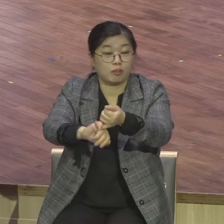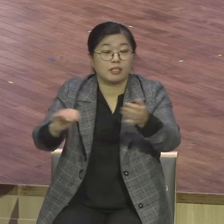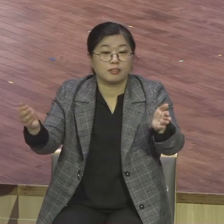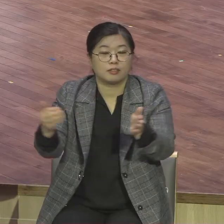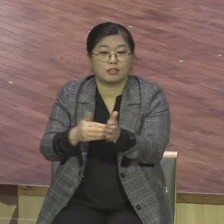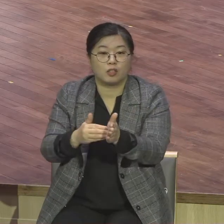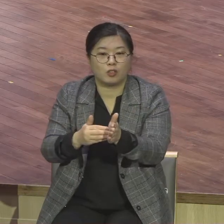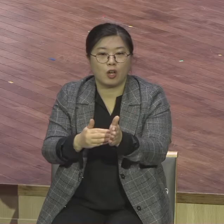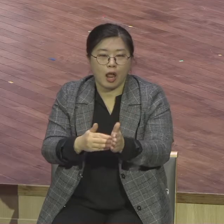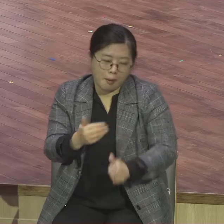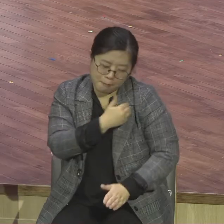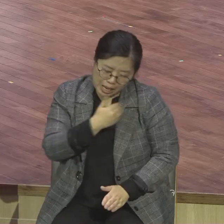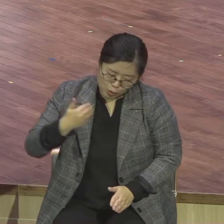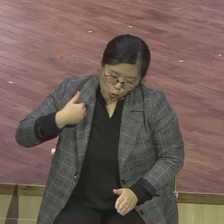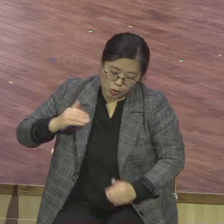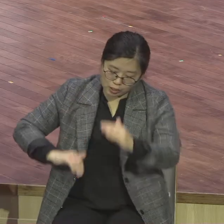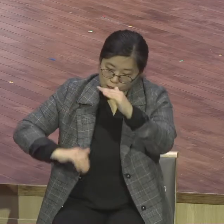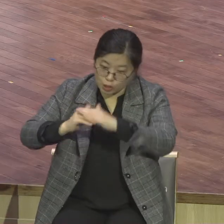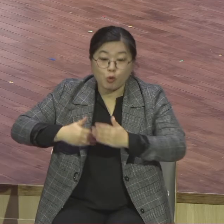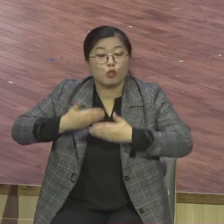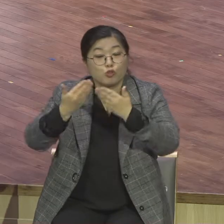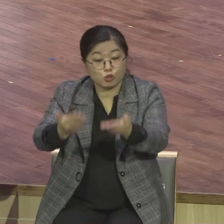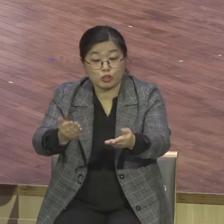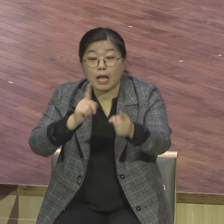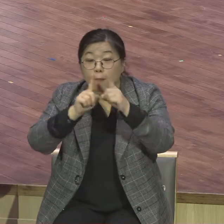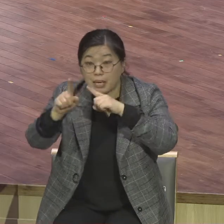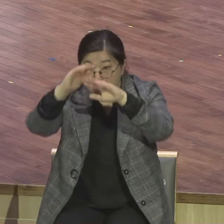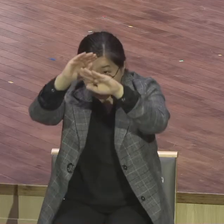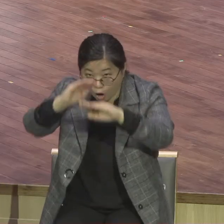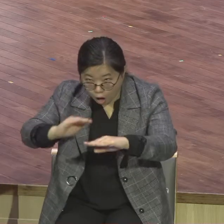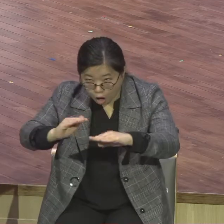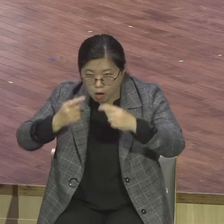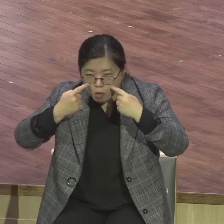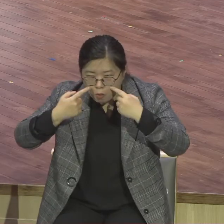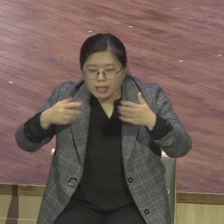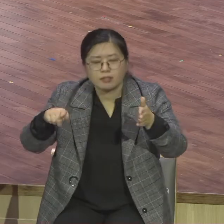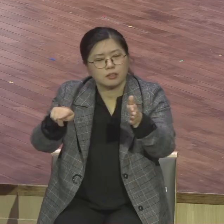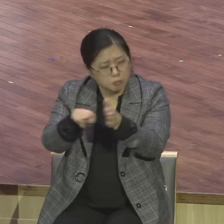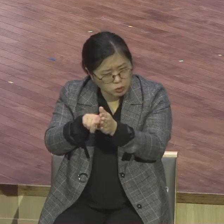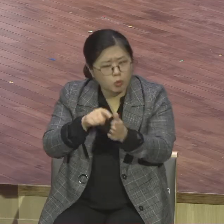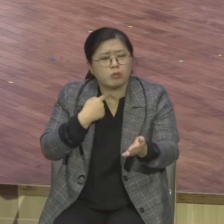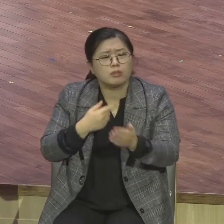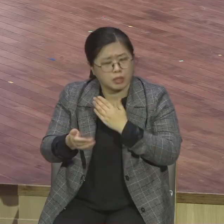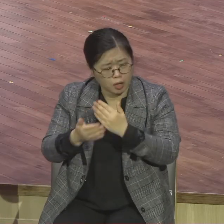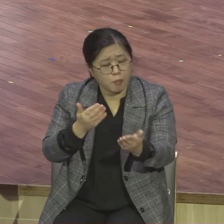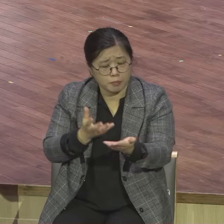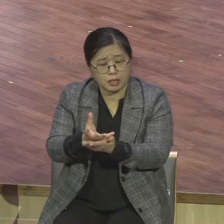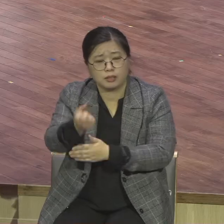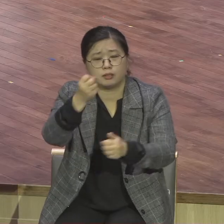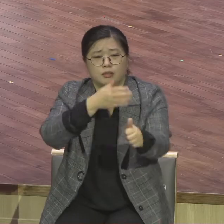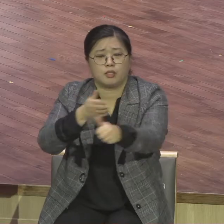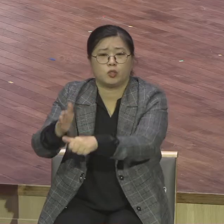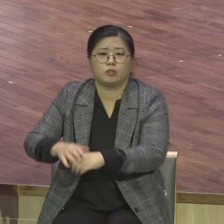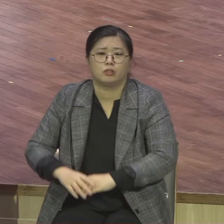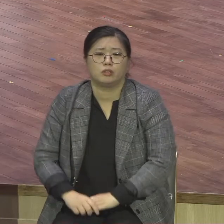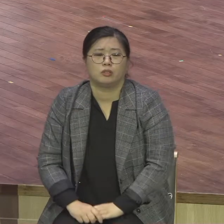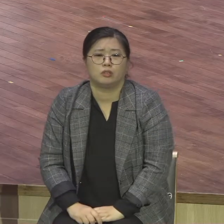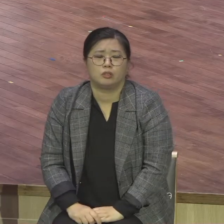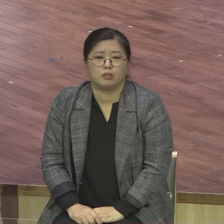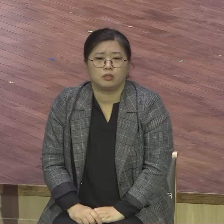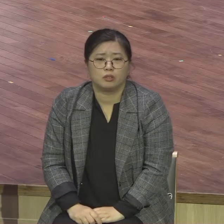이 축복을 좀 맛보시기를 바랍니다. 코로나19로 매몰되어 있으면 안